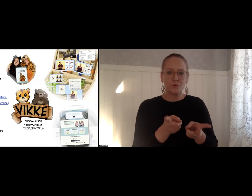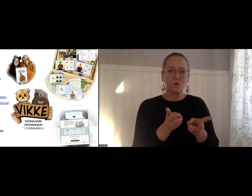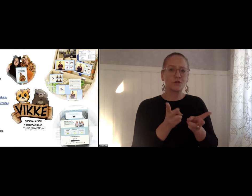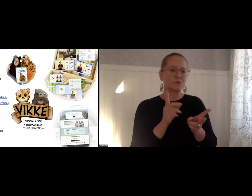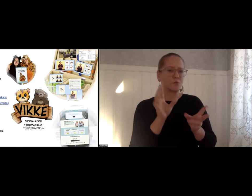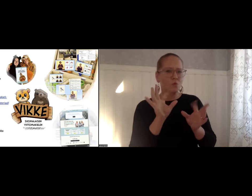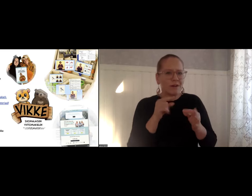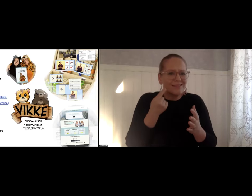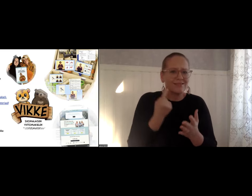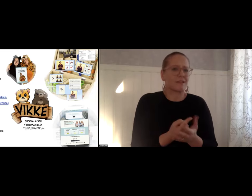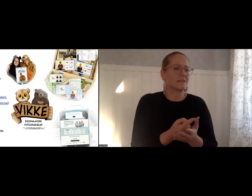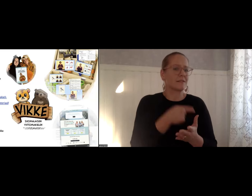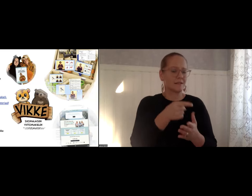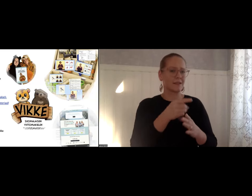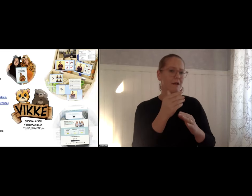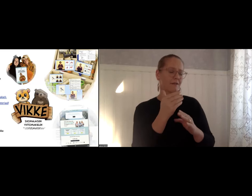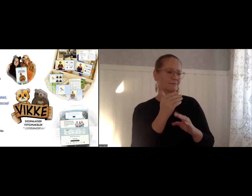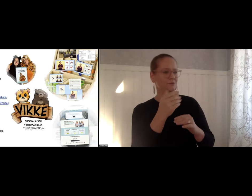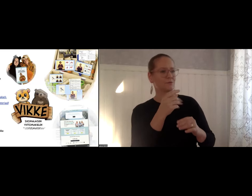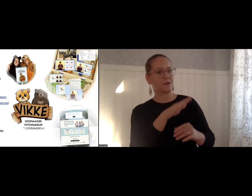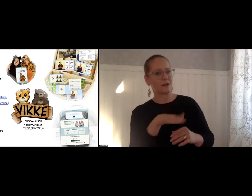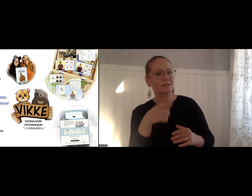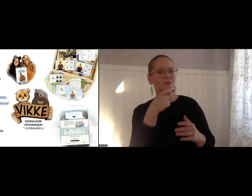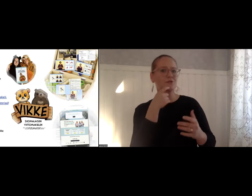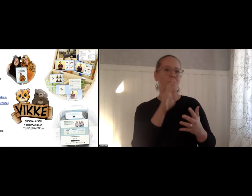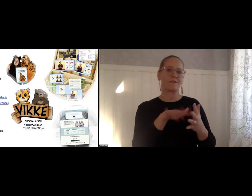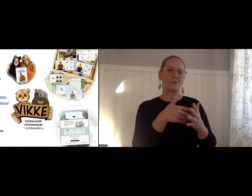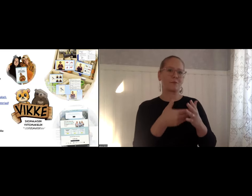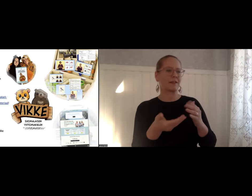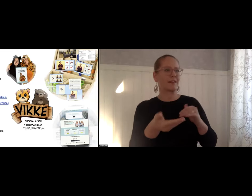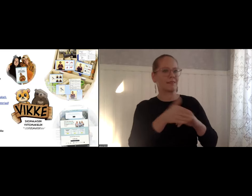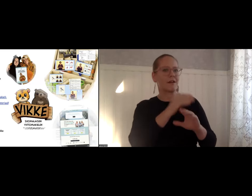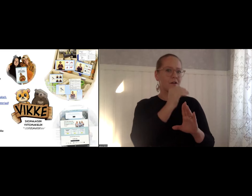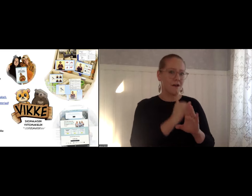viittomakielen taitoa voidaan arvioida. Ja siitä, kuinka